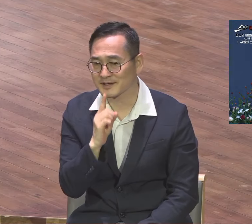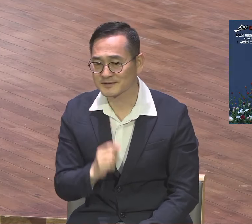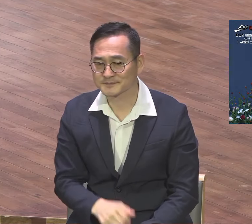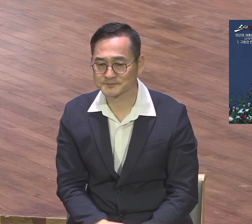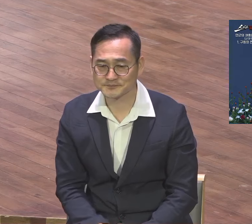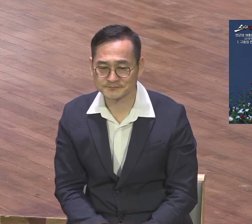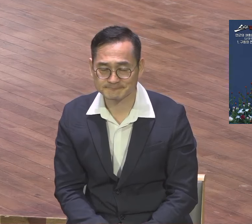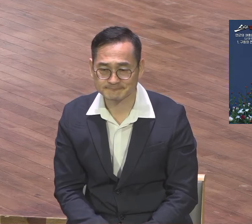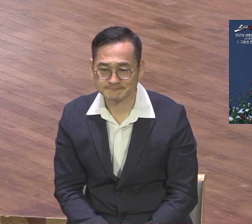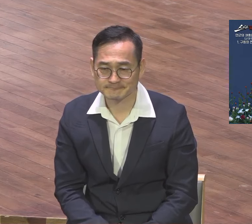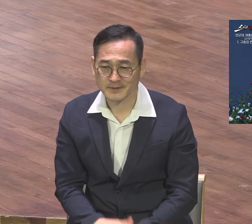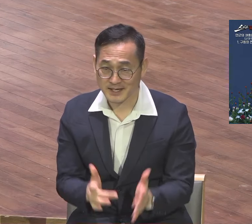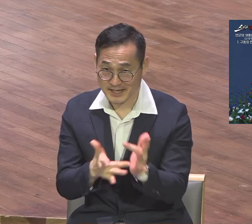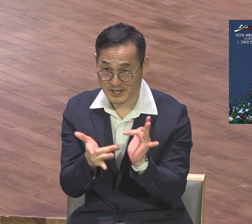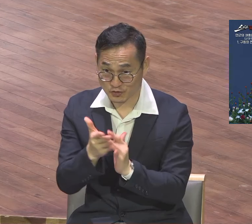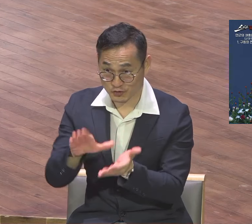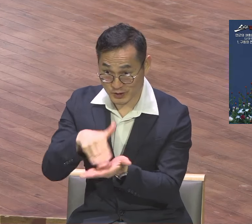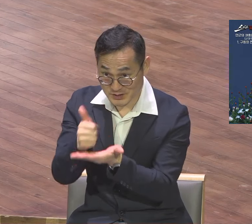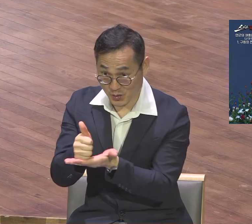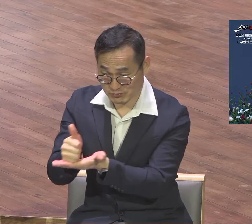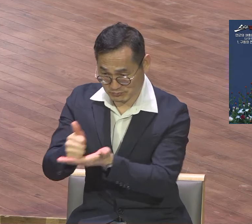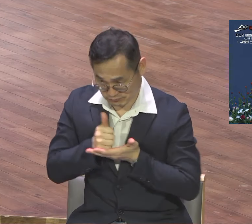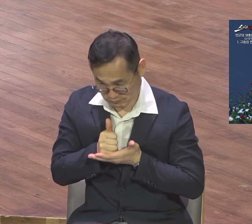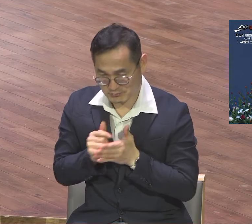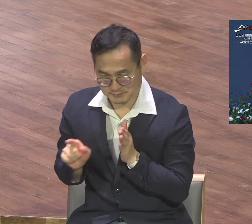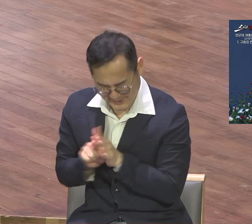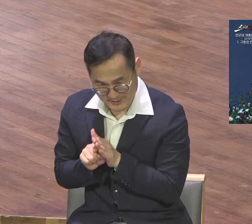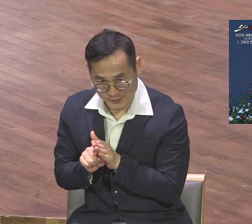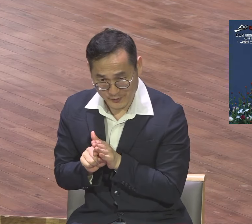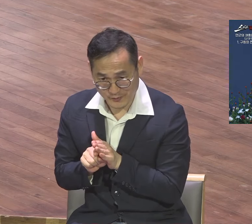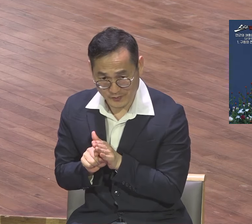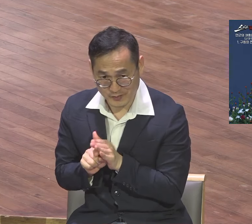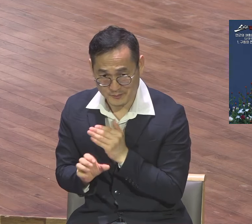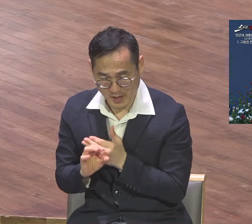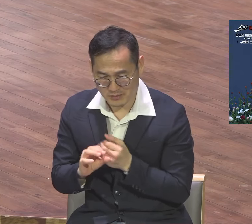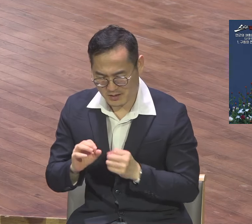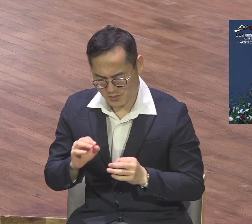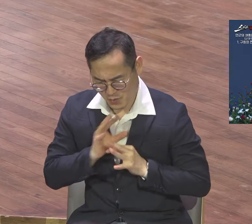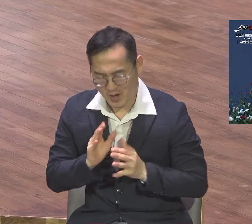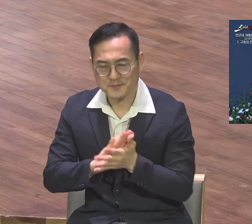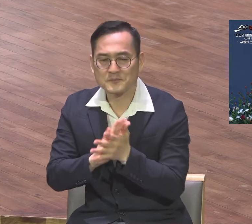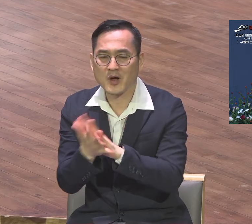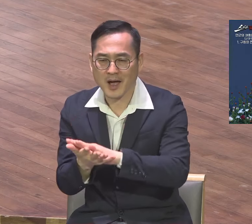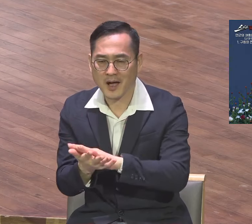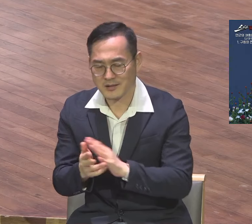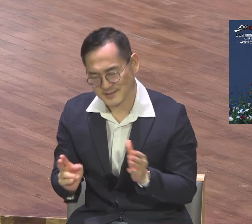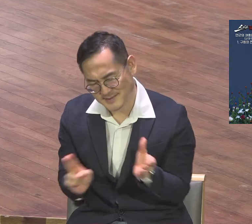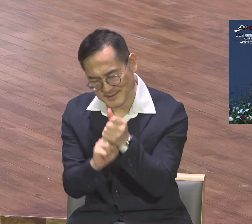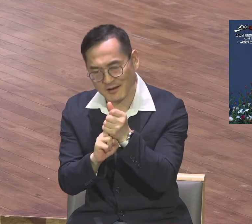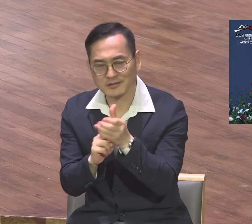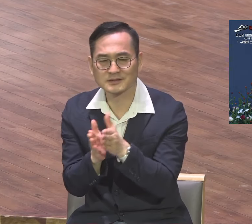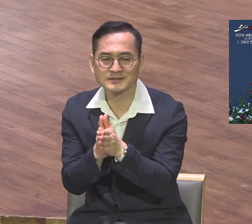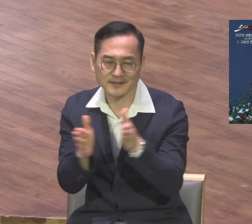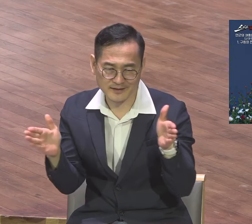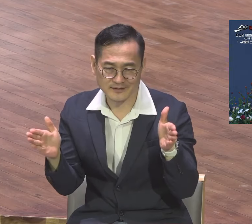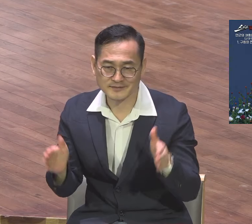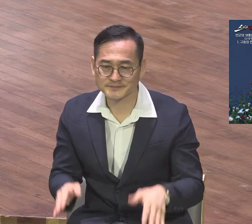다시 말해서 예수 그리스도를 믿는 순간 놀라운 변화가 역사가 시작이